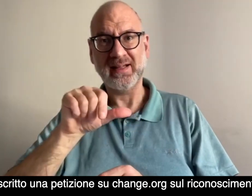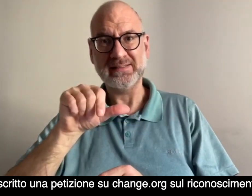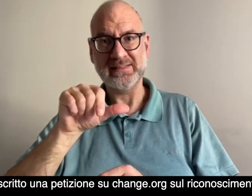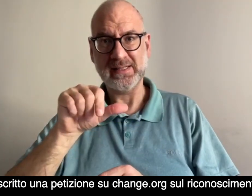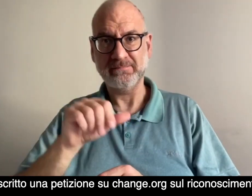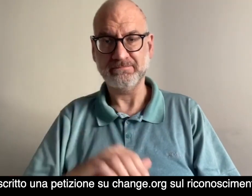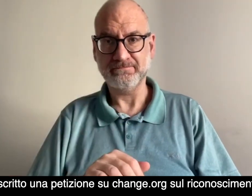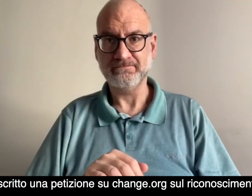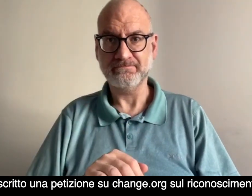italiana